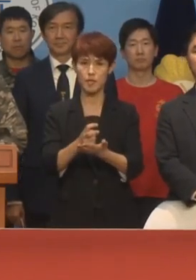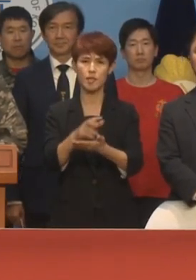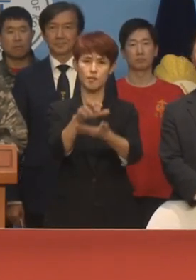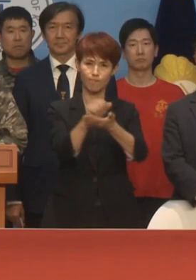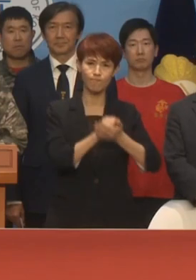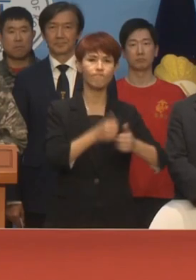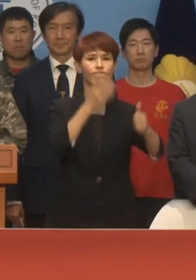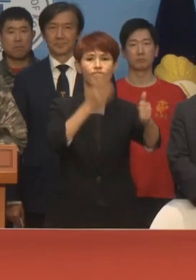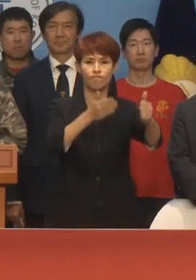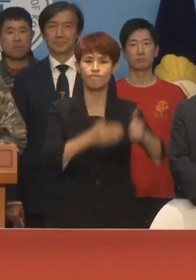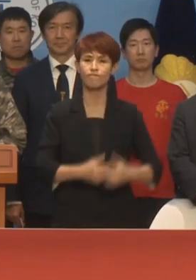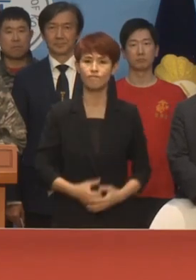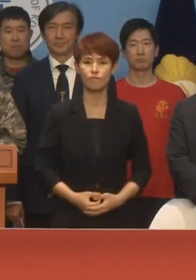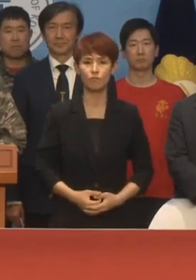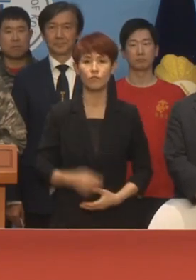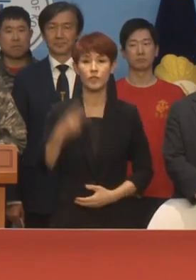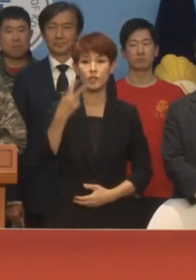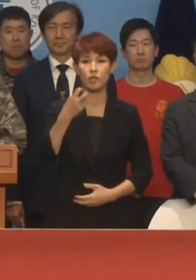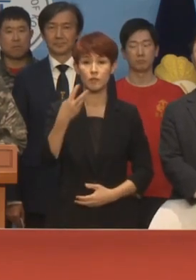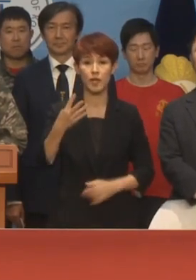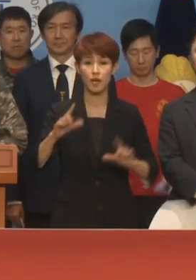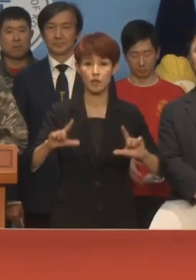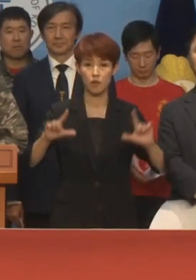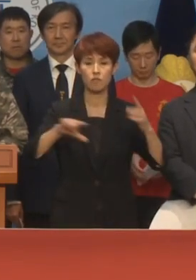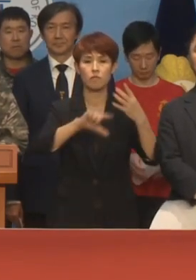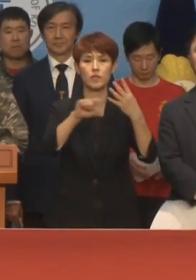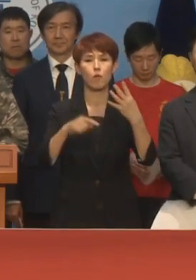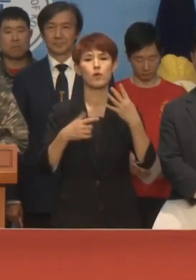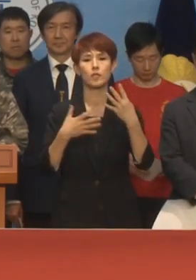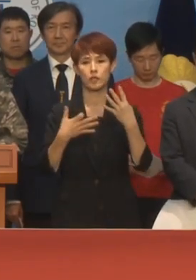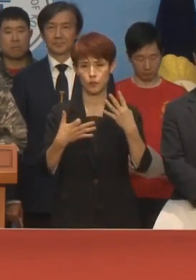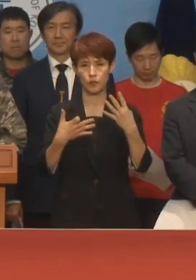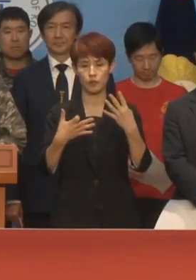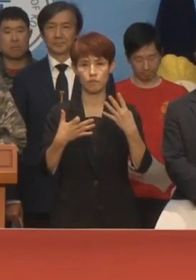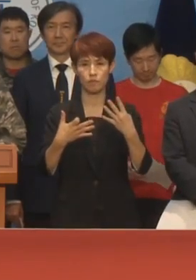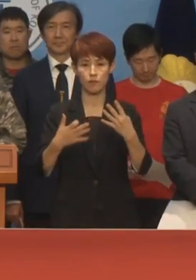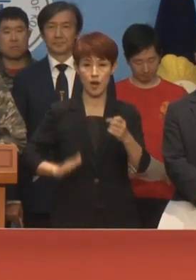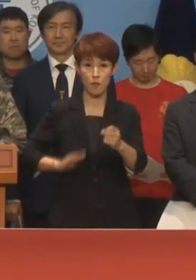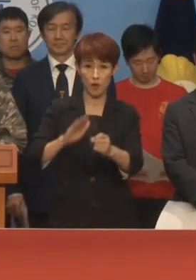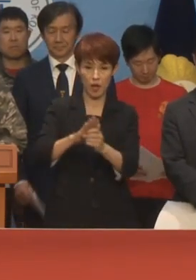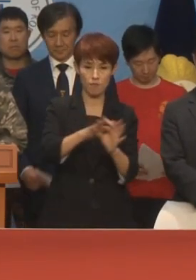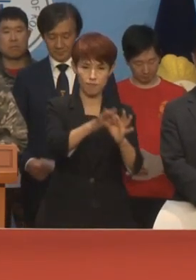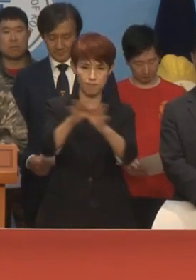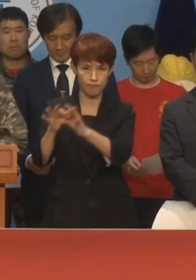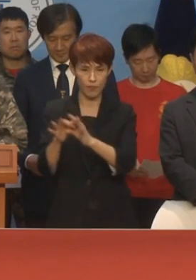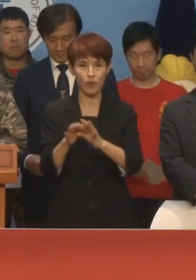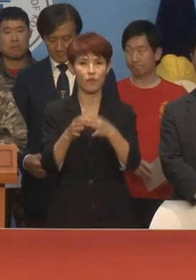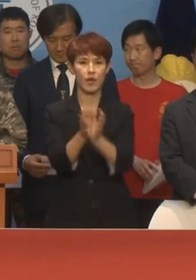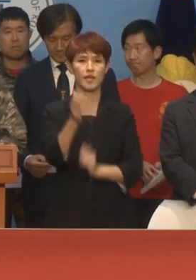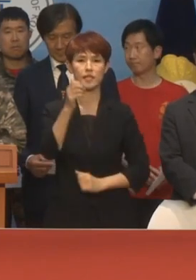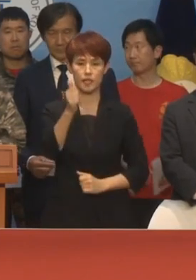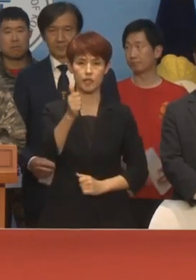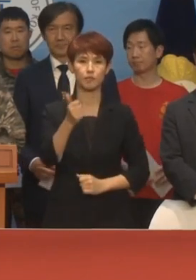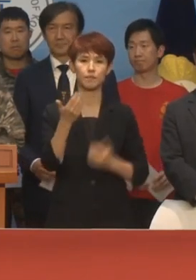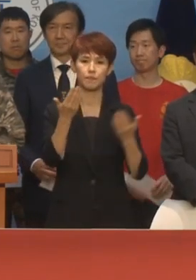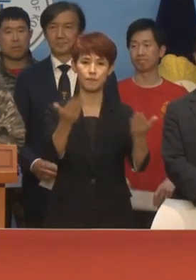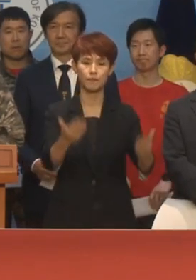수용하시기 바랍니다. 2024년 4월 19일 해병대 예비역 연대 회장